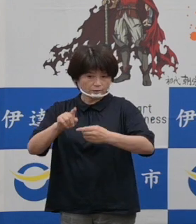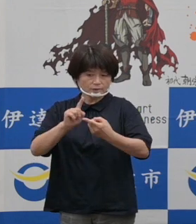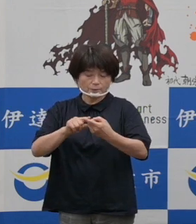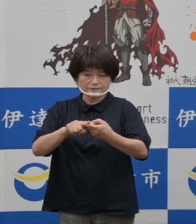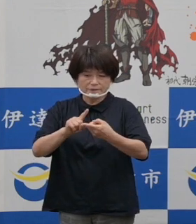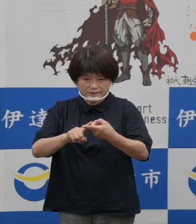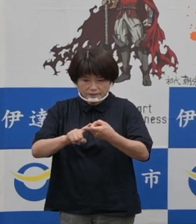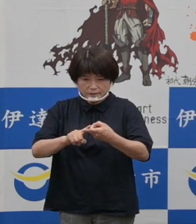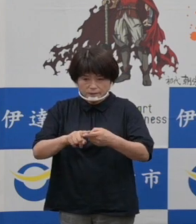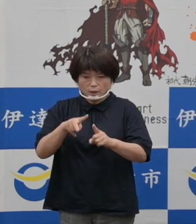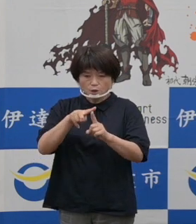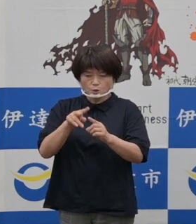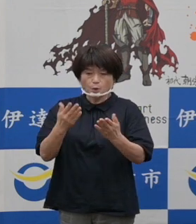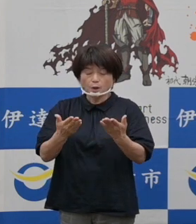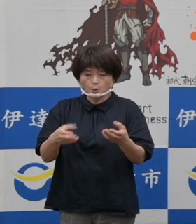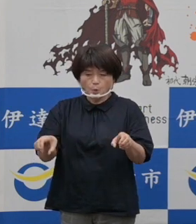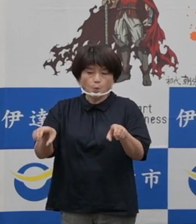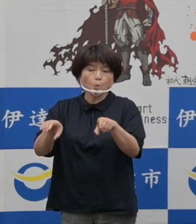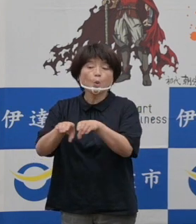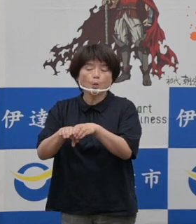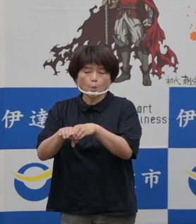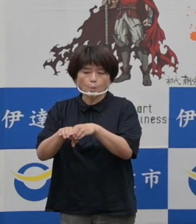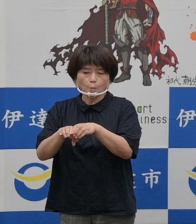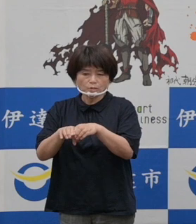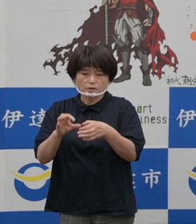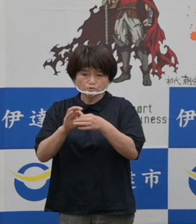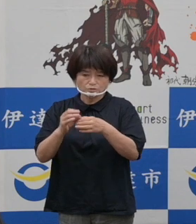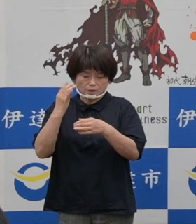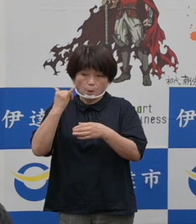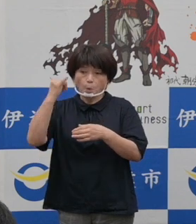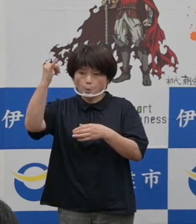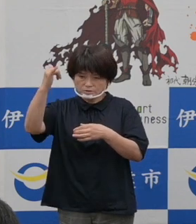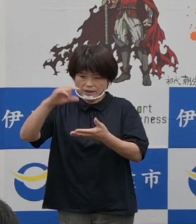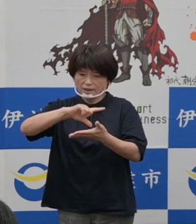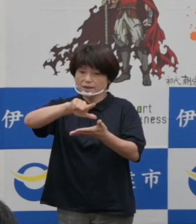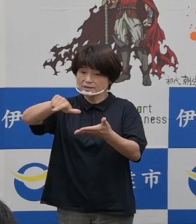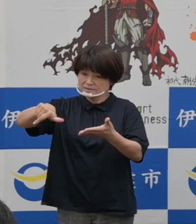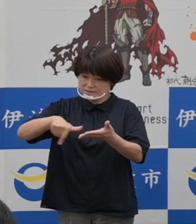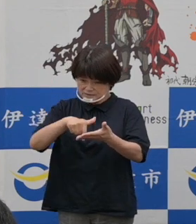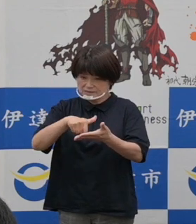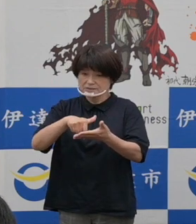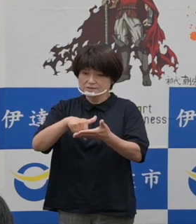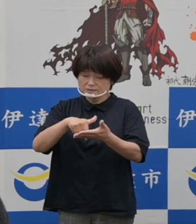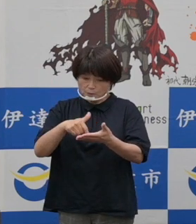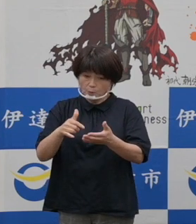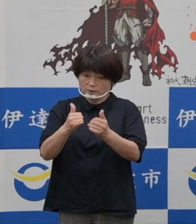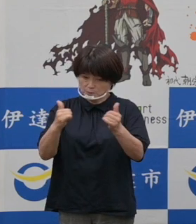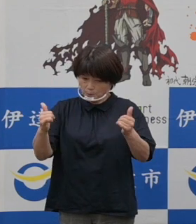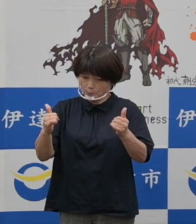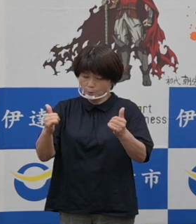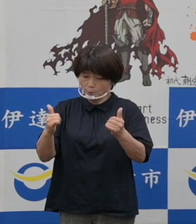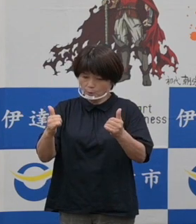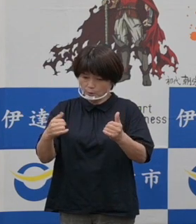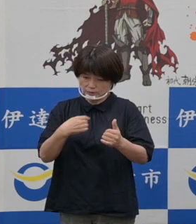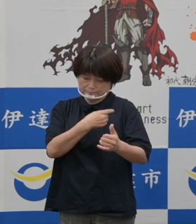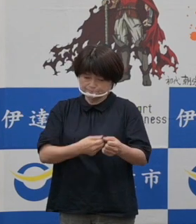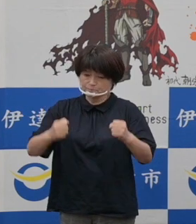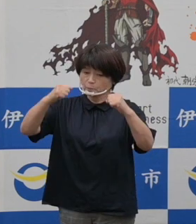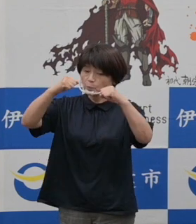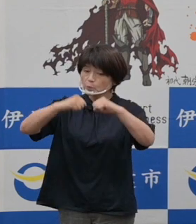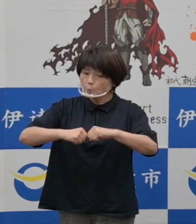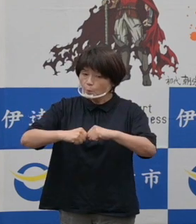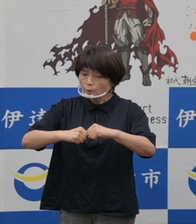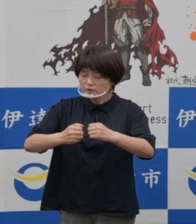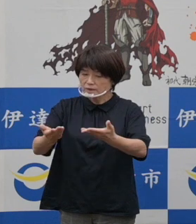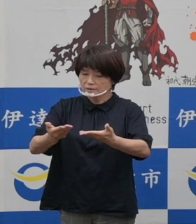して、小学校統合について保護者及び地域の方々の同意を得るために説明会